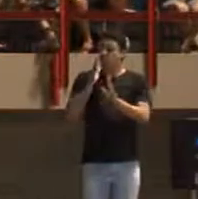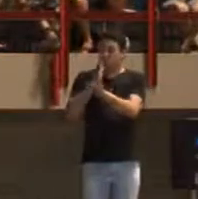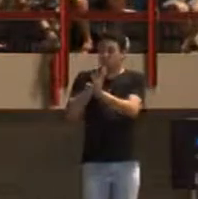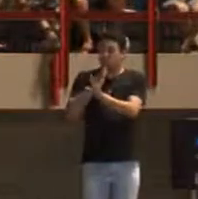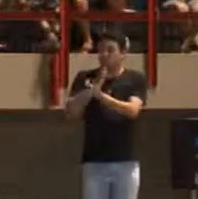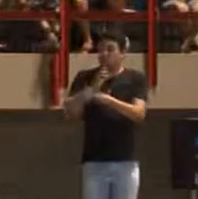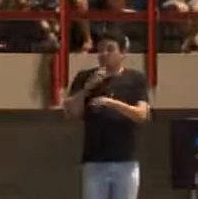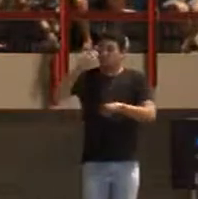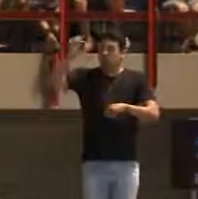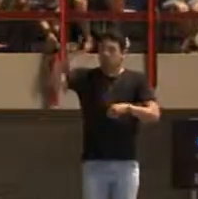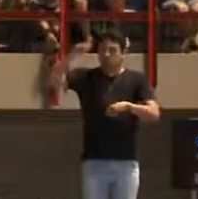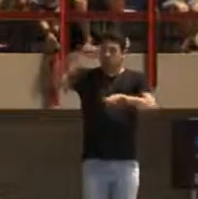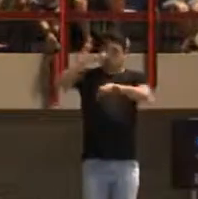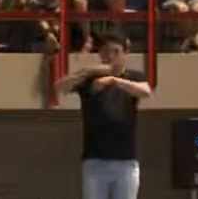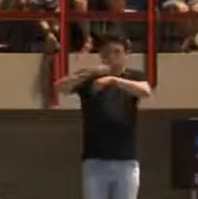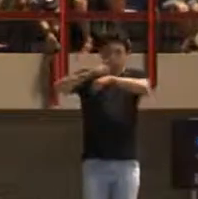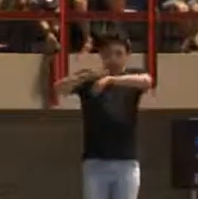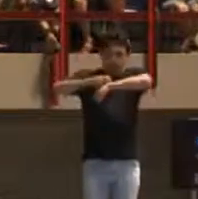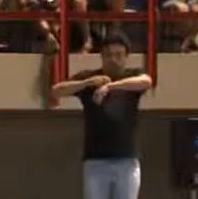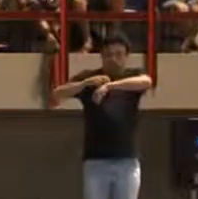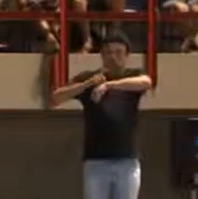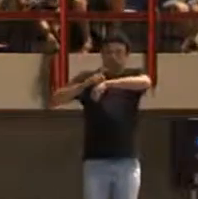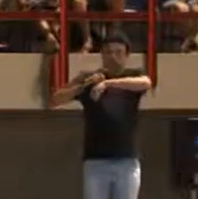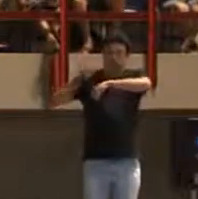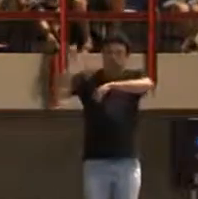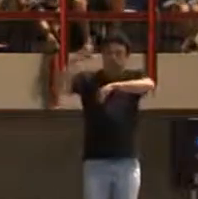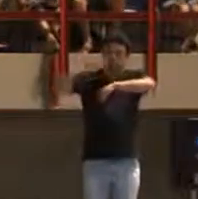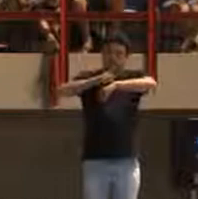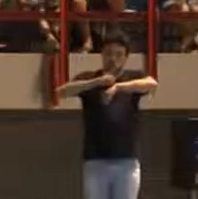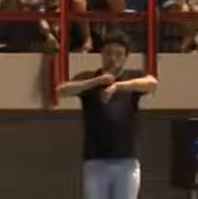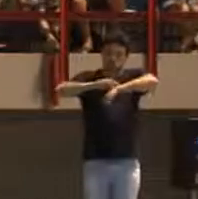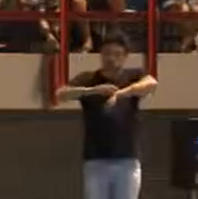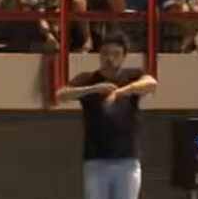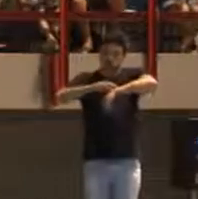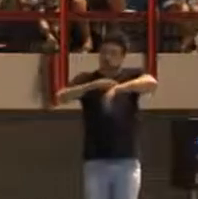Através da picada do